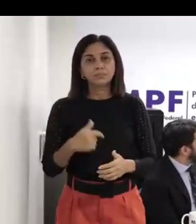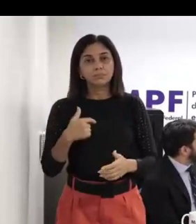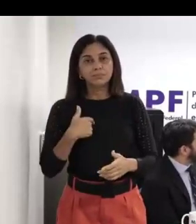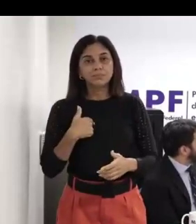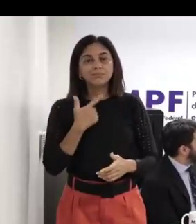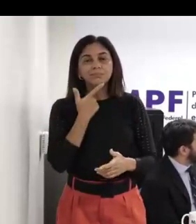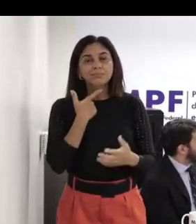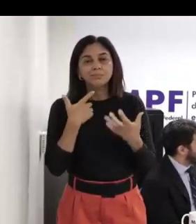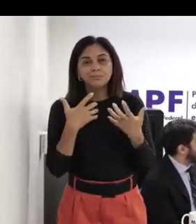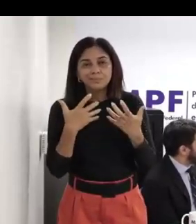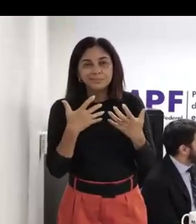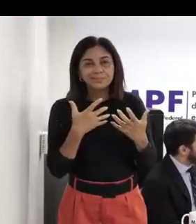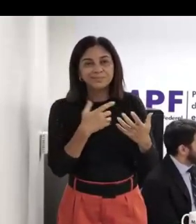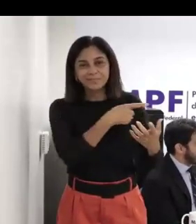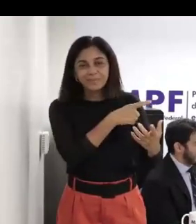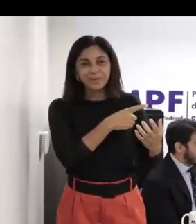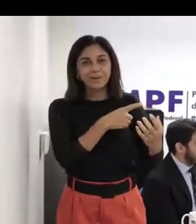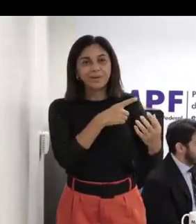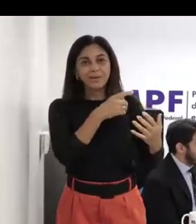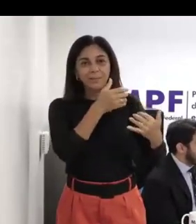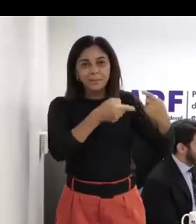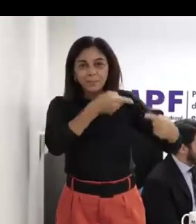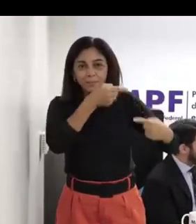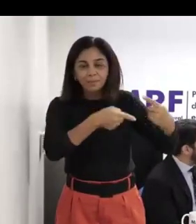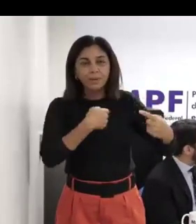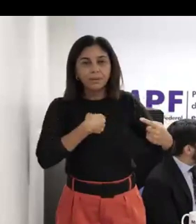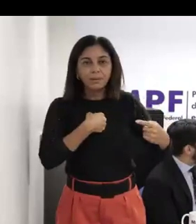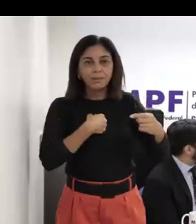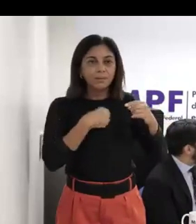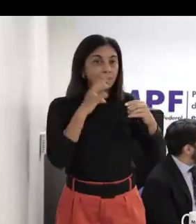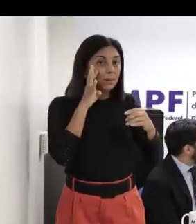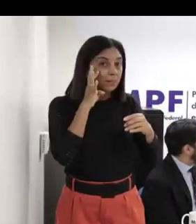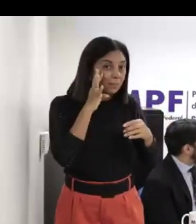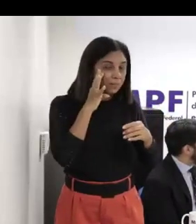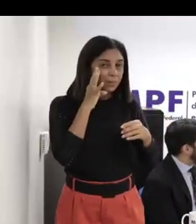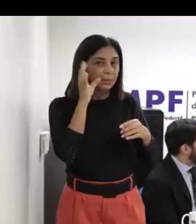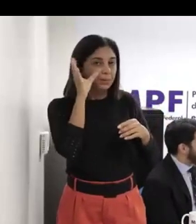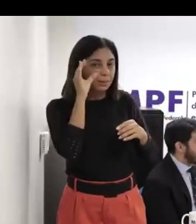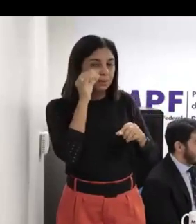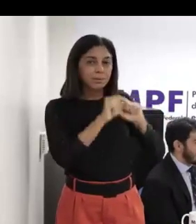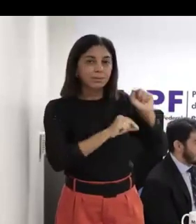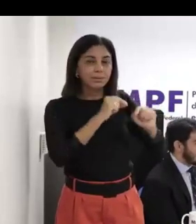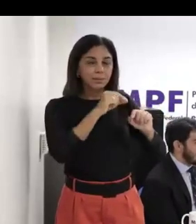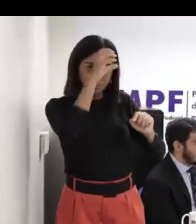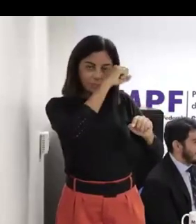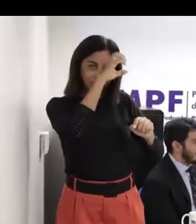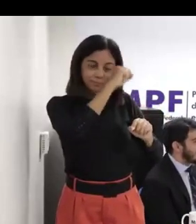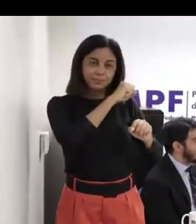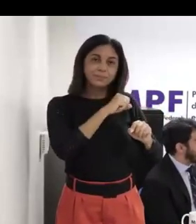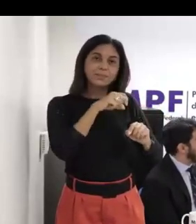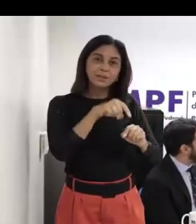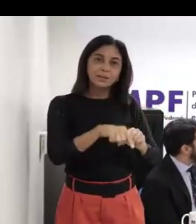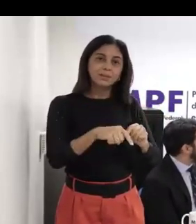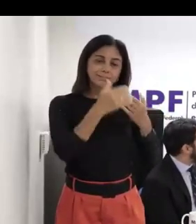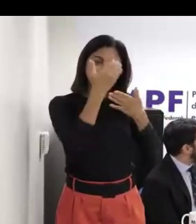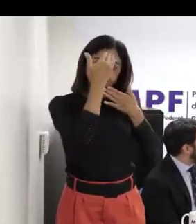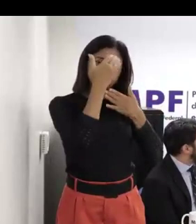ouvir os expositores eh agradeço Mais Uma Vez pelo espaço em nome do movimento pela educação inclusiva e que nós